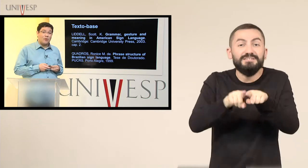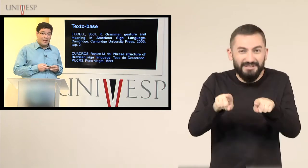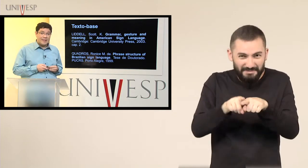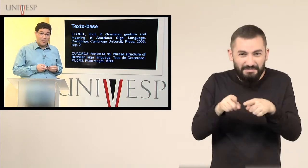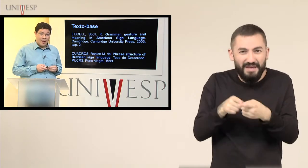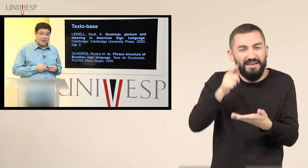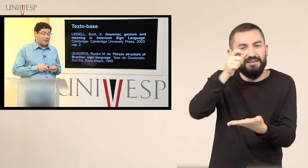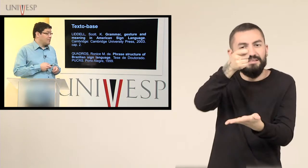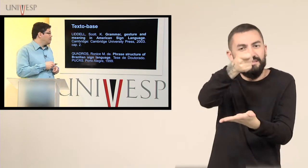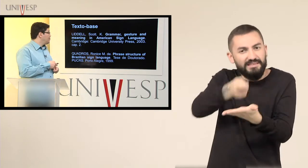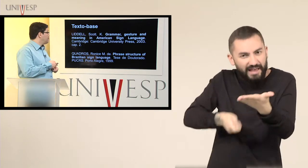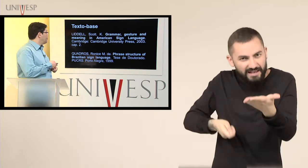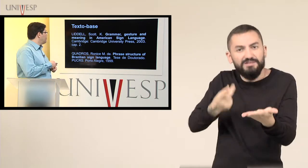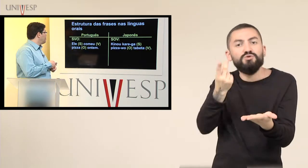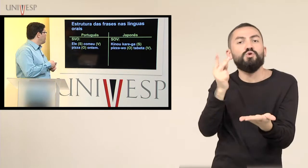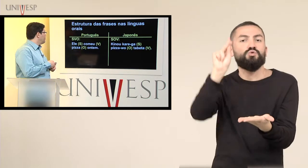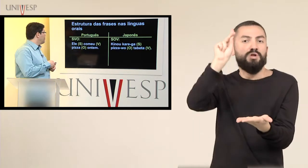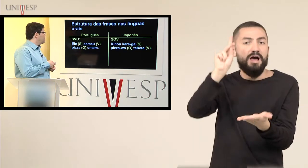professora Ronice Quadros.